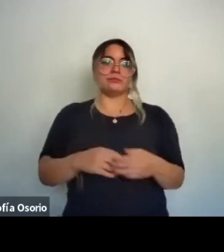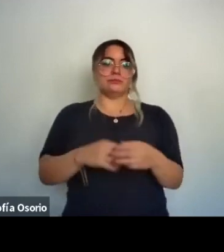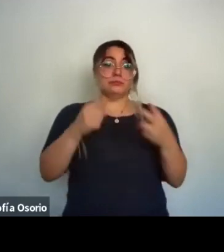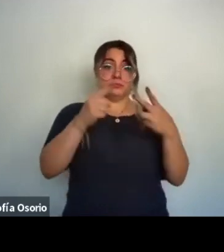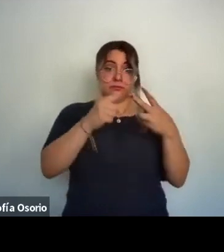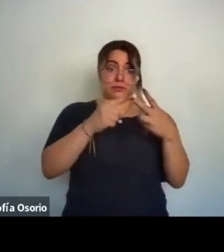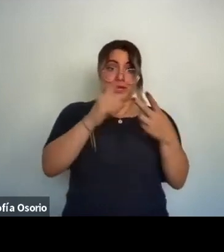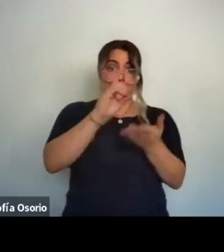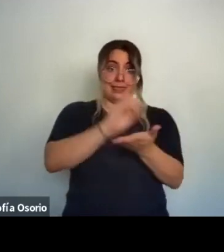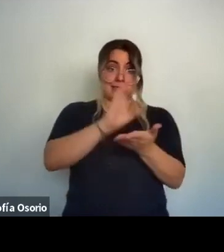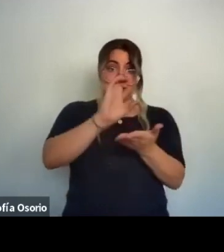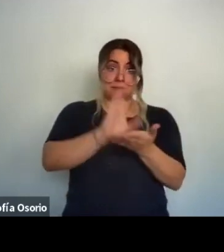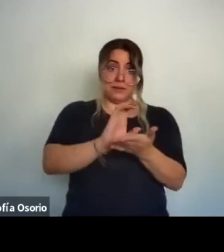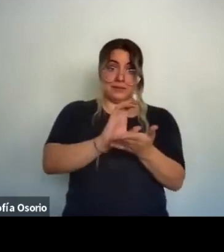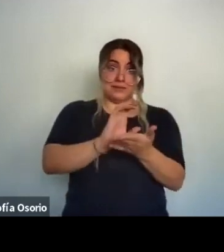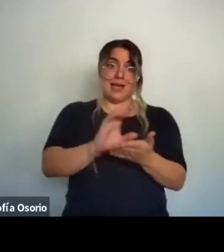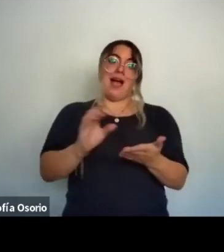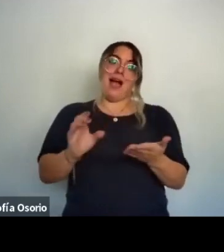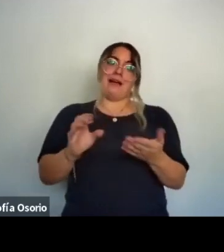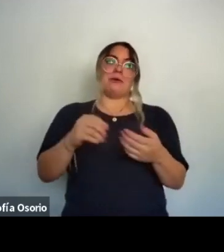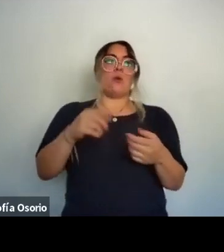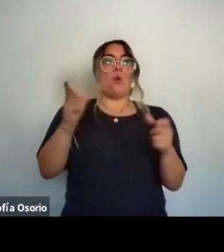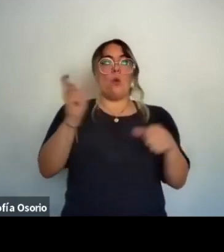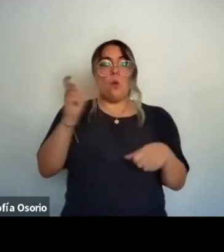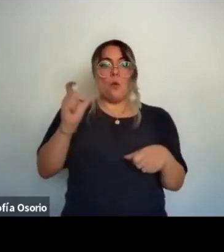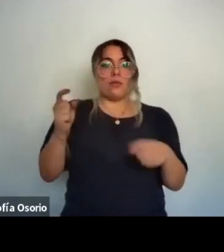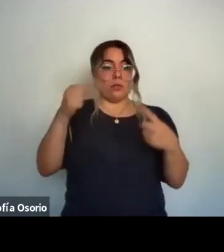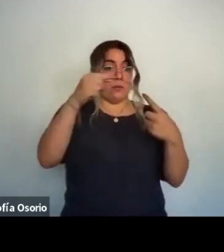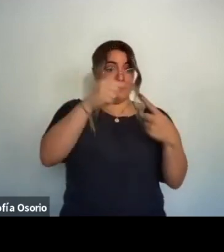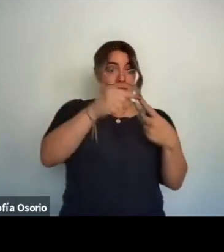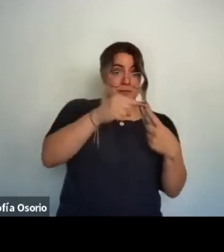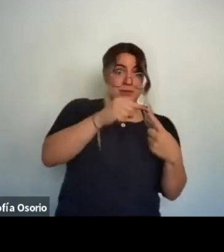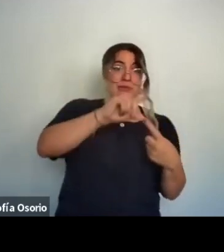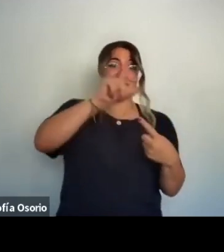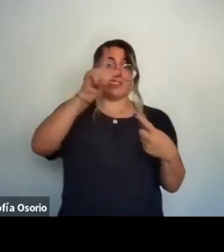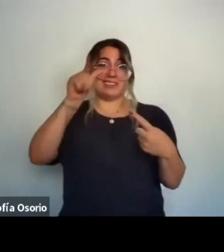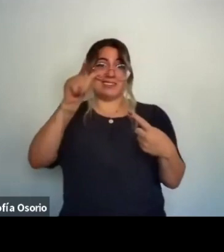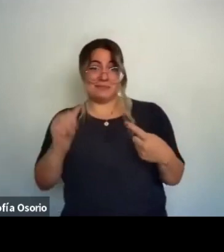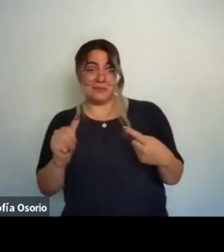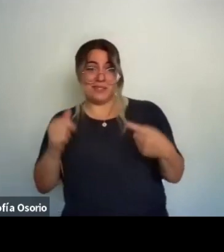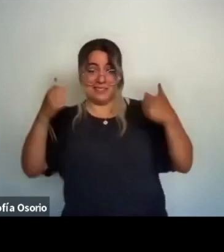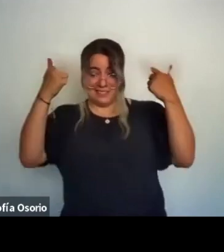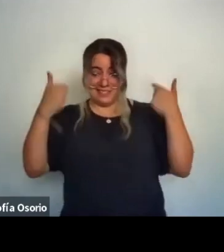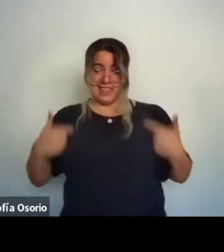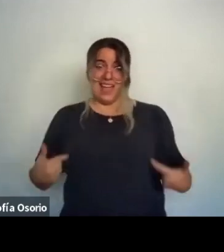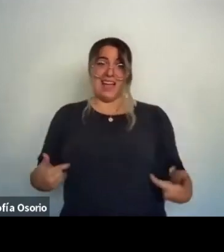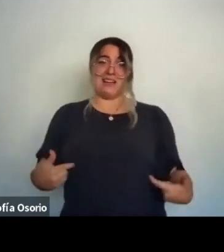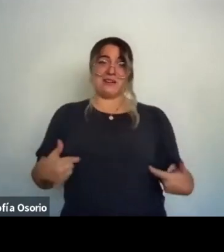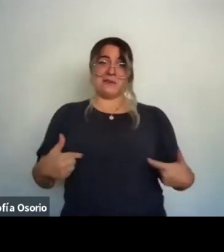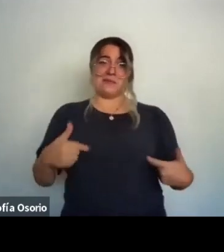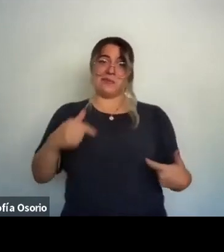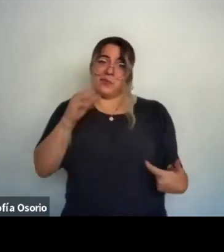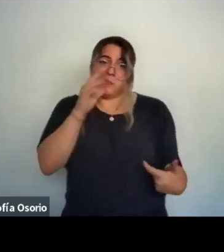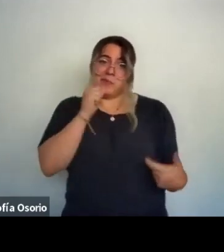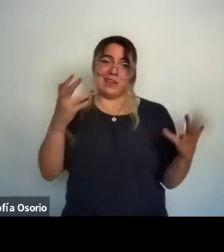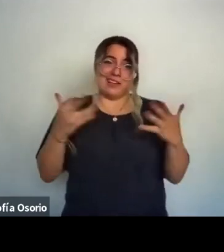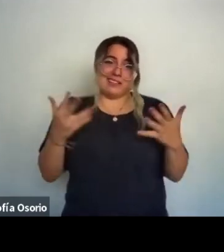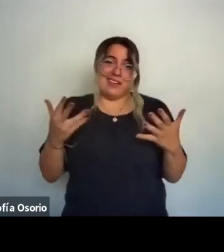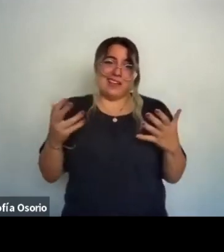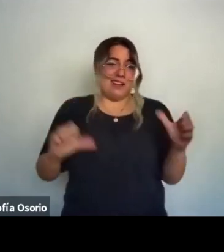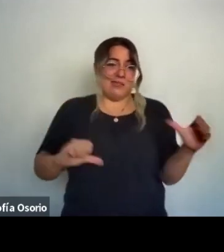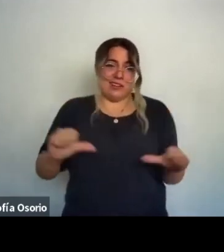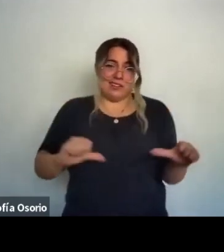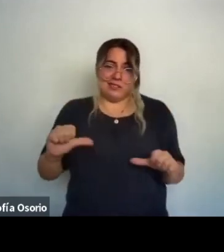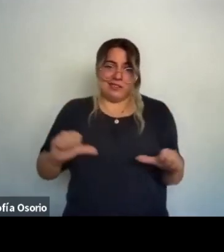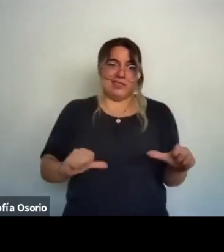la consecuencia de la deficiencia en el rendimiento funcional y actividad del individuo. Y es un trastorno